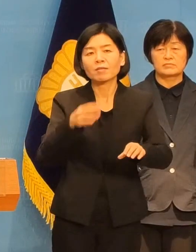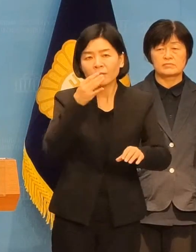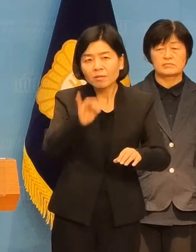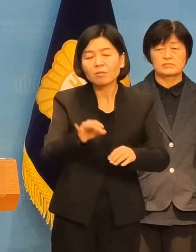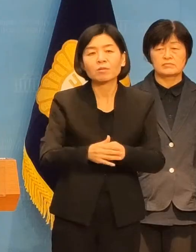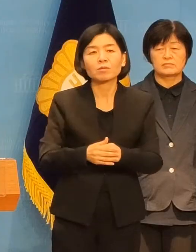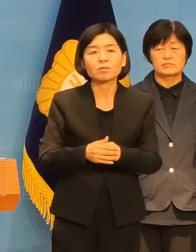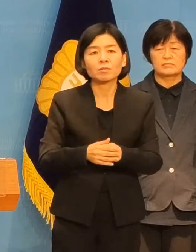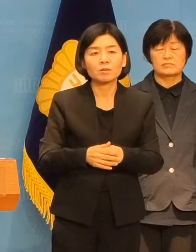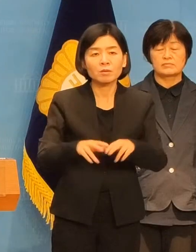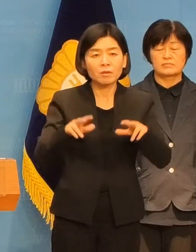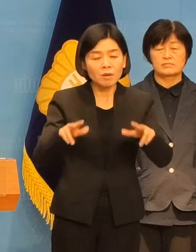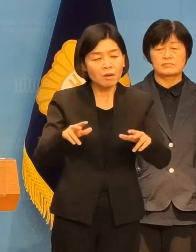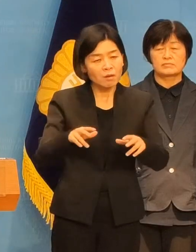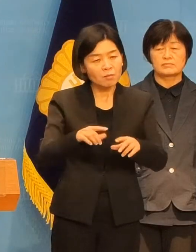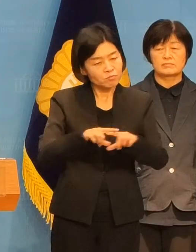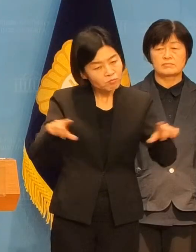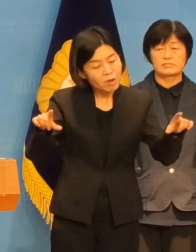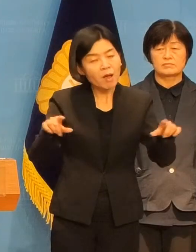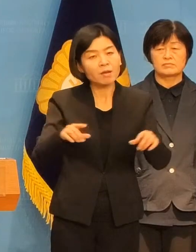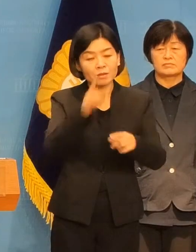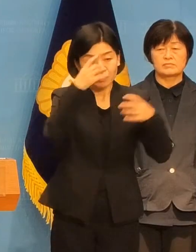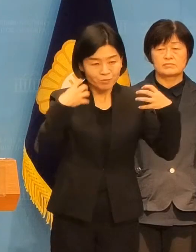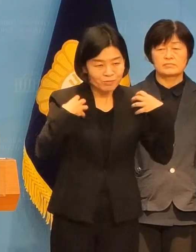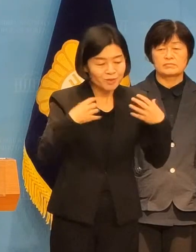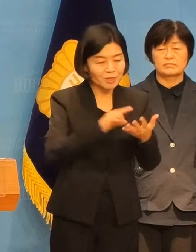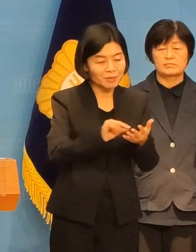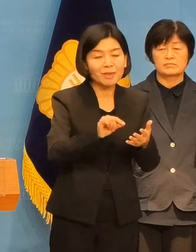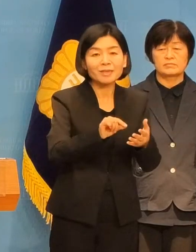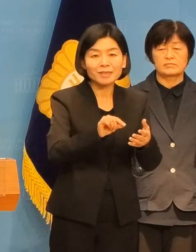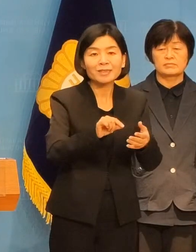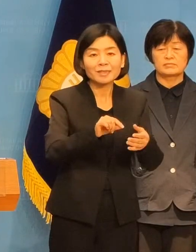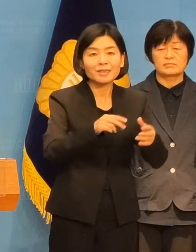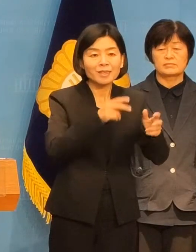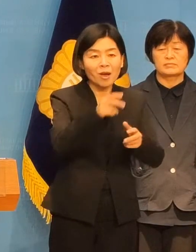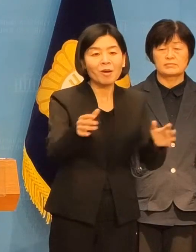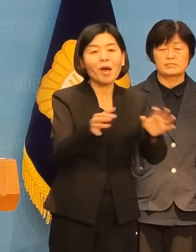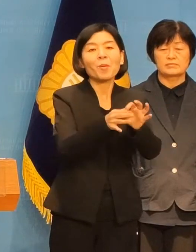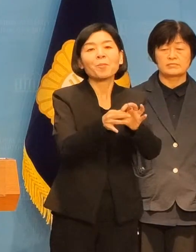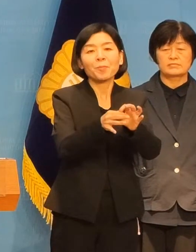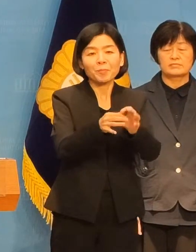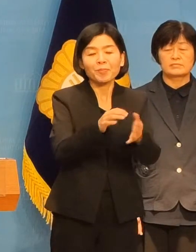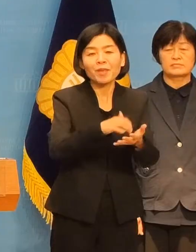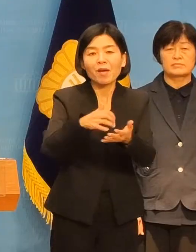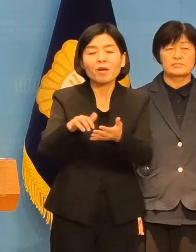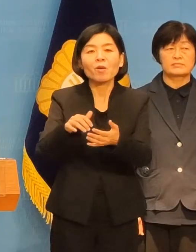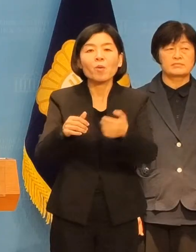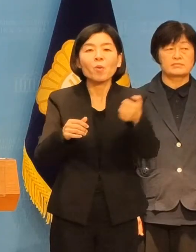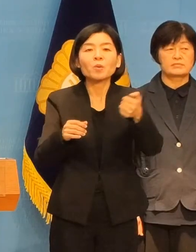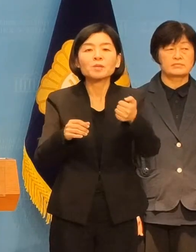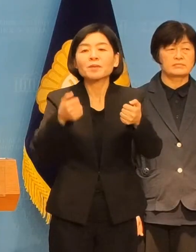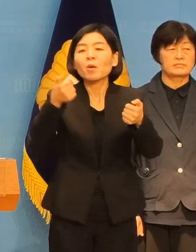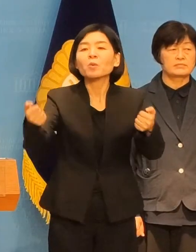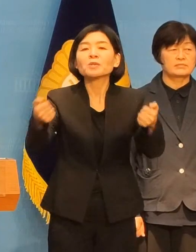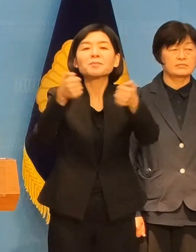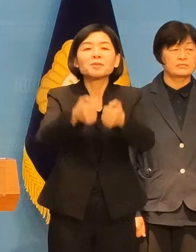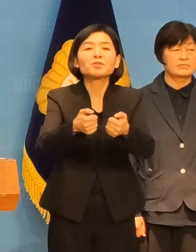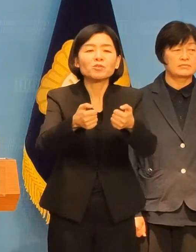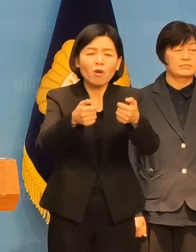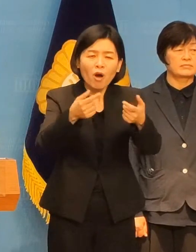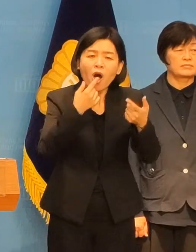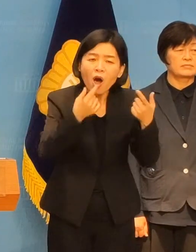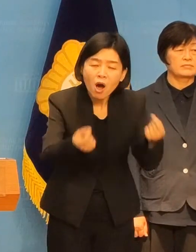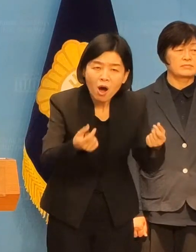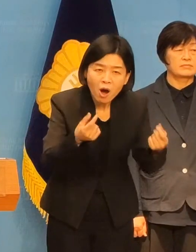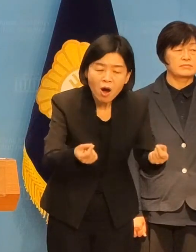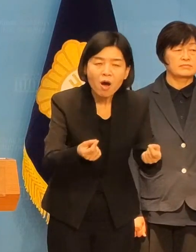통상적으로 적용됐던 정부 지자체 매칭 사업 50대 50 비율이라도 적용하여 지자체의